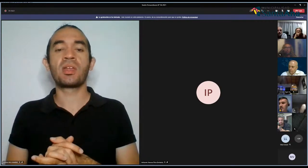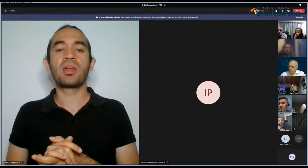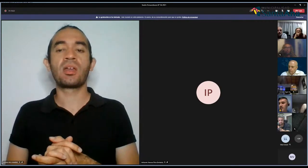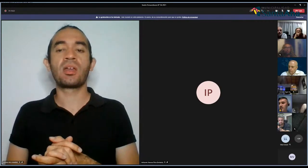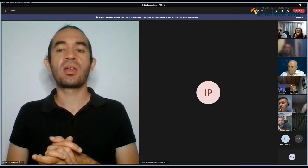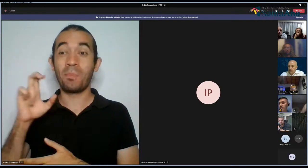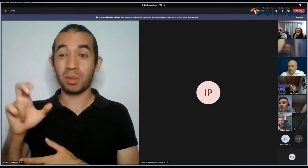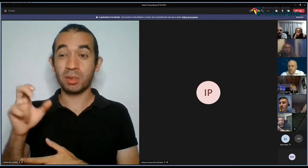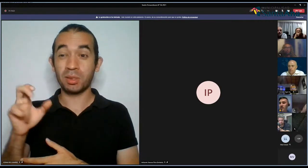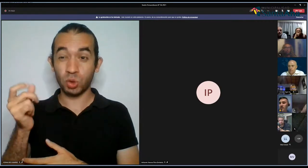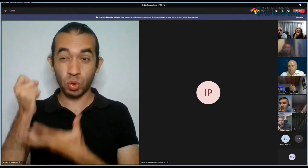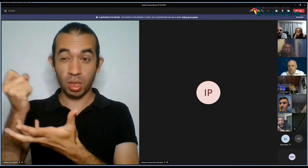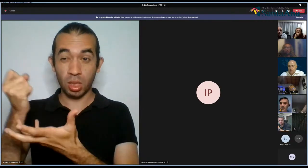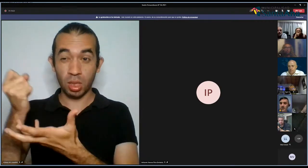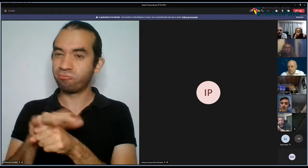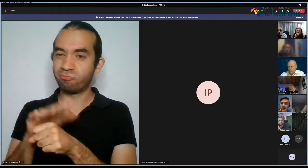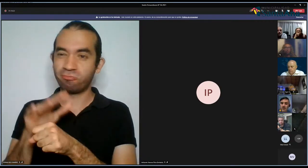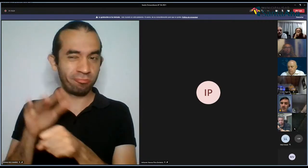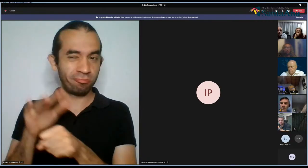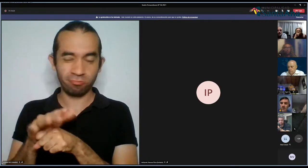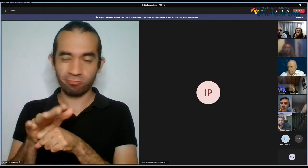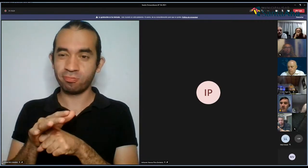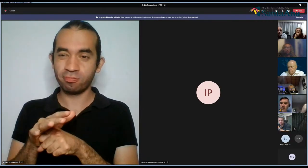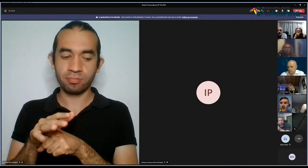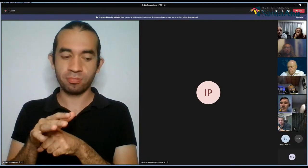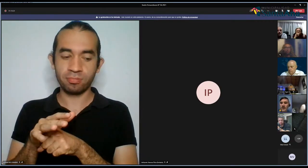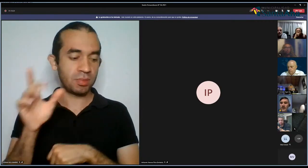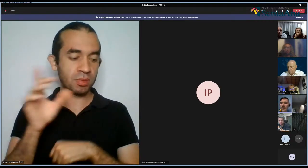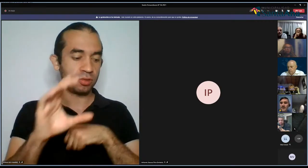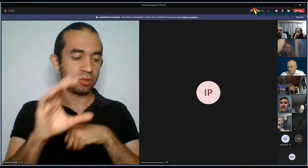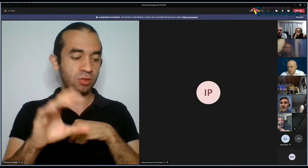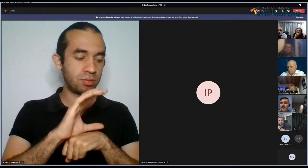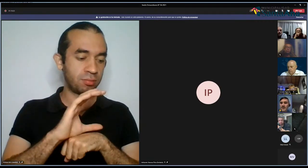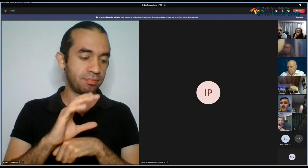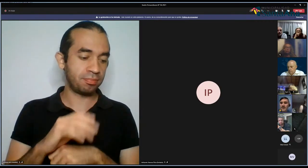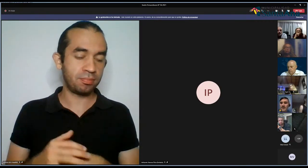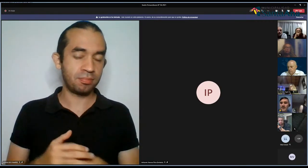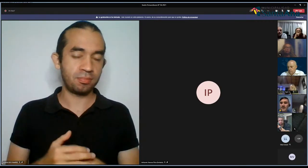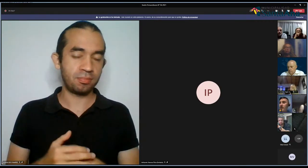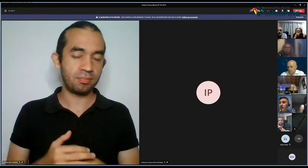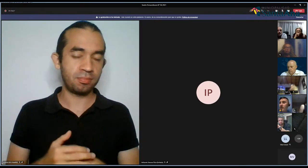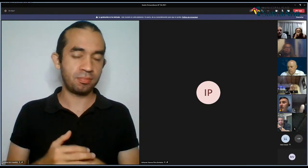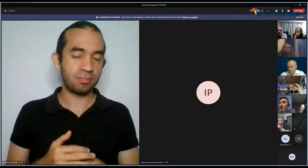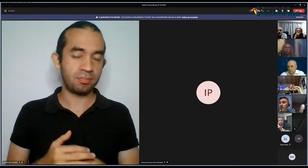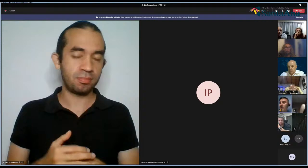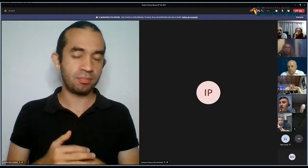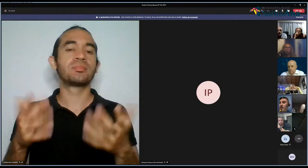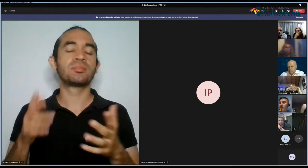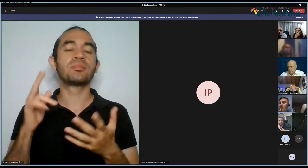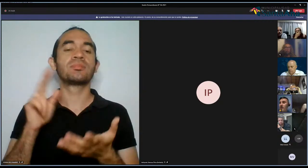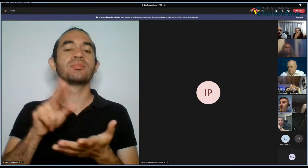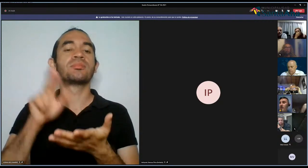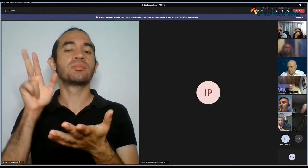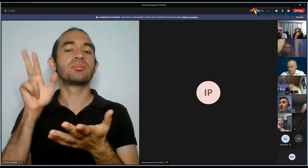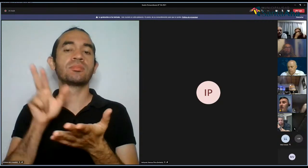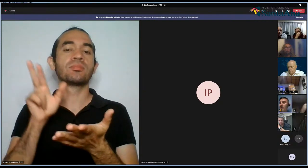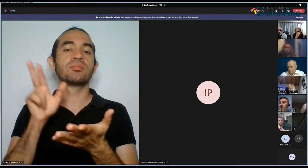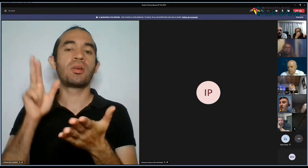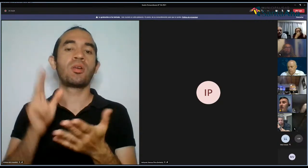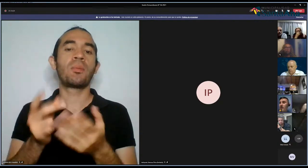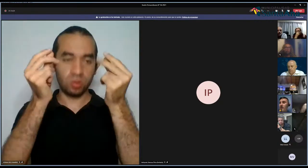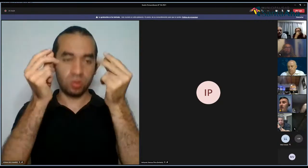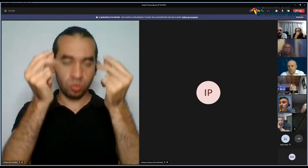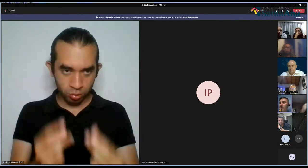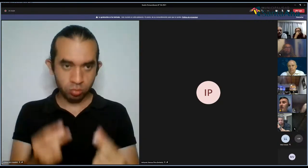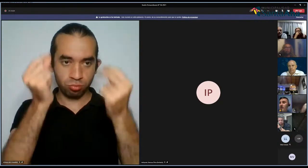que se haya escapado e inclusive este consejo se ha aprobado constantemente presupuesto para buscar